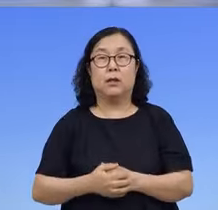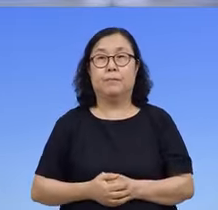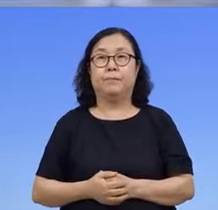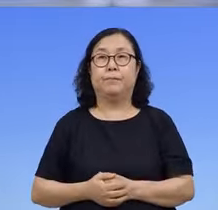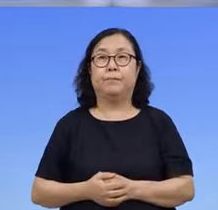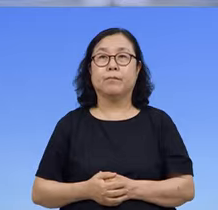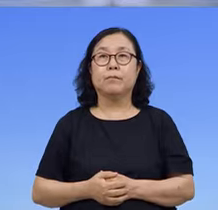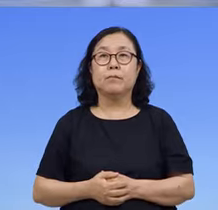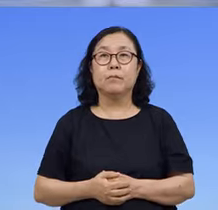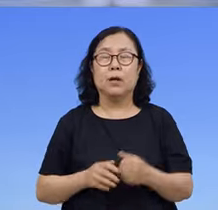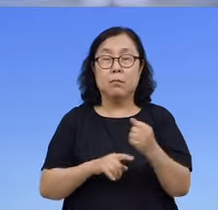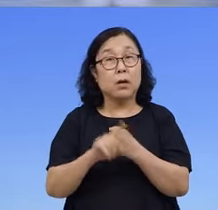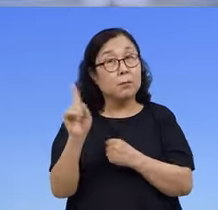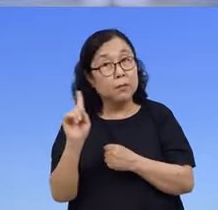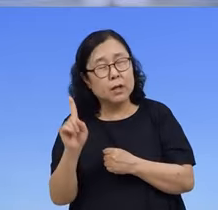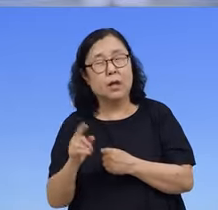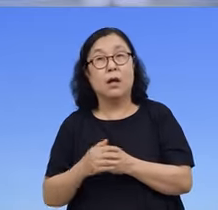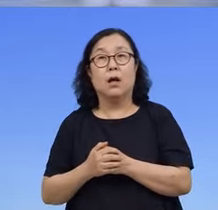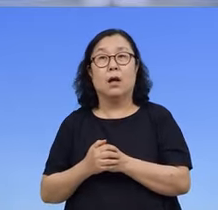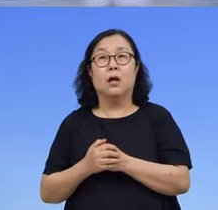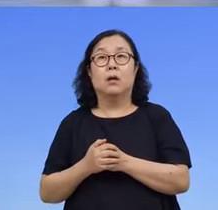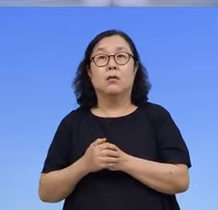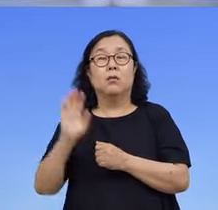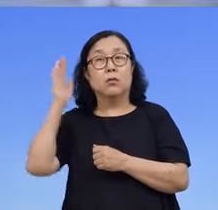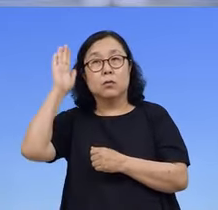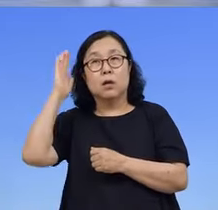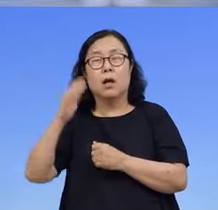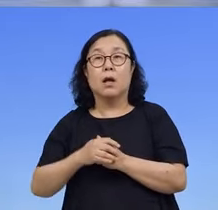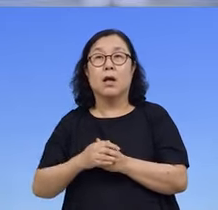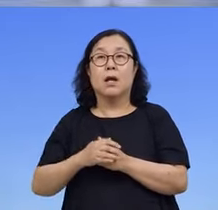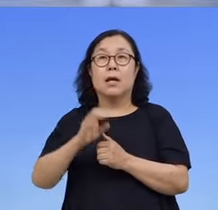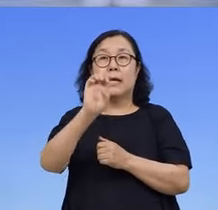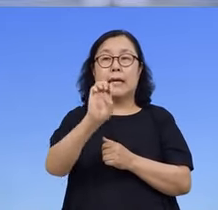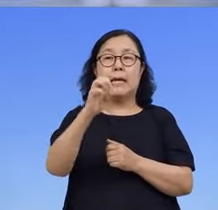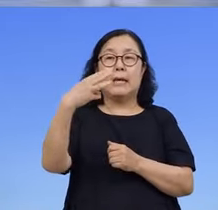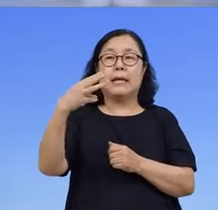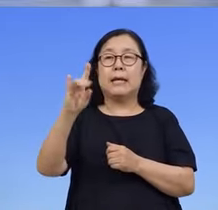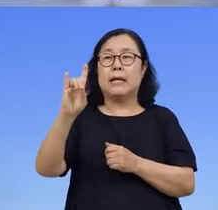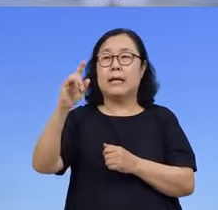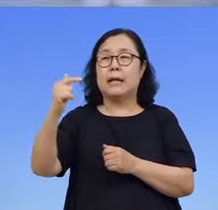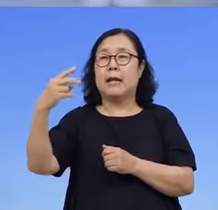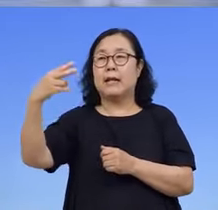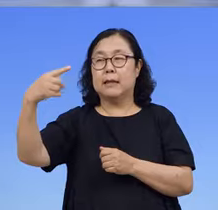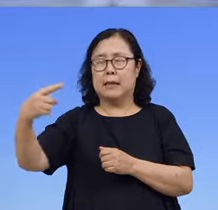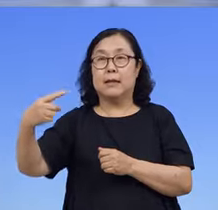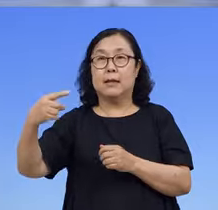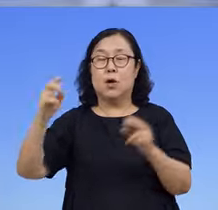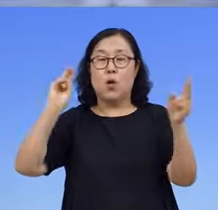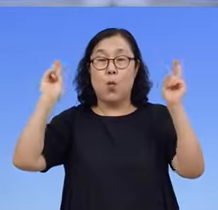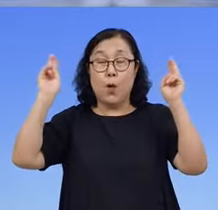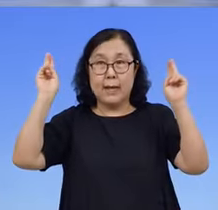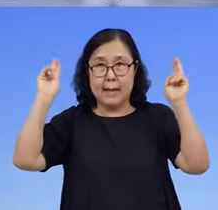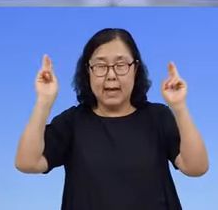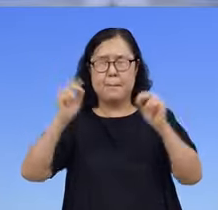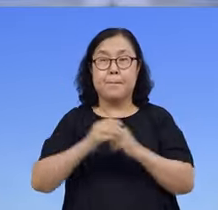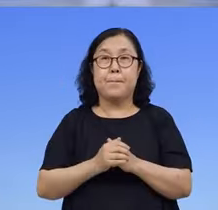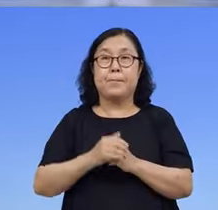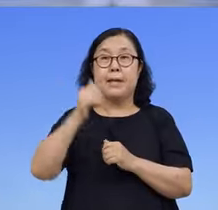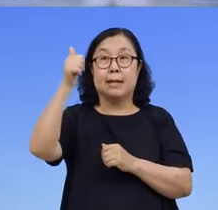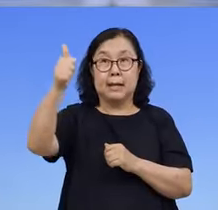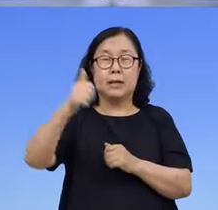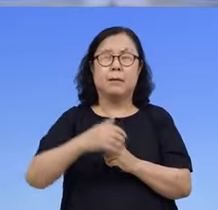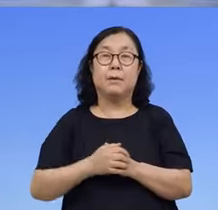이 뭘 의미하겠습니까? 게다가 또 최근에 갑자기 이랜드라는, 이건